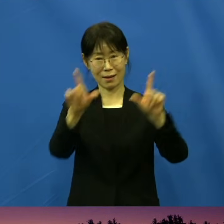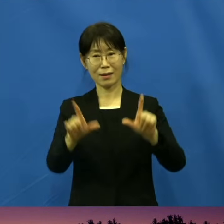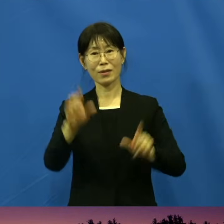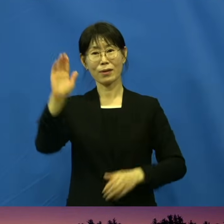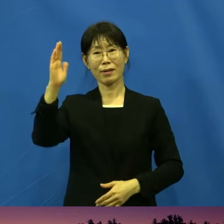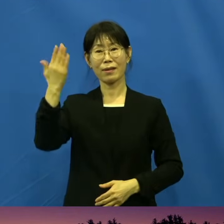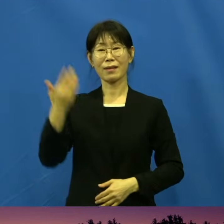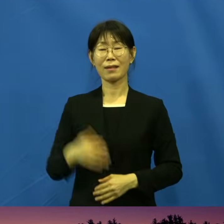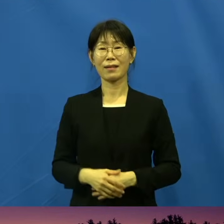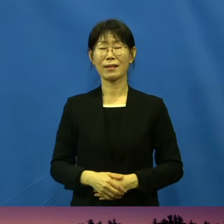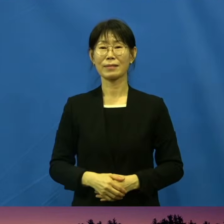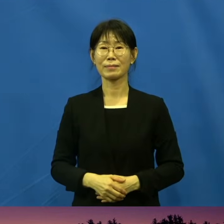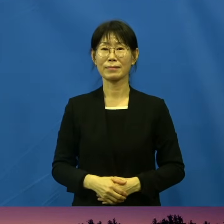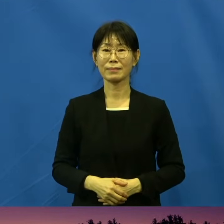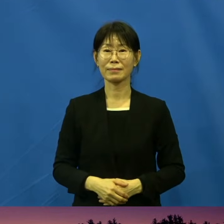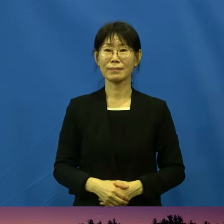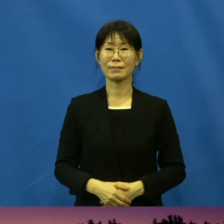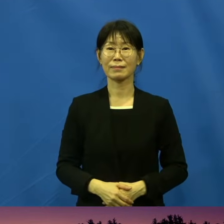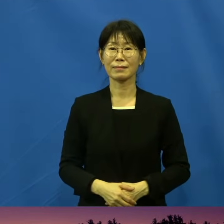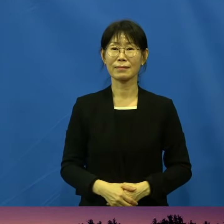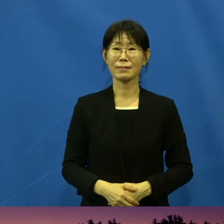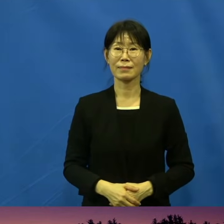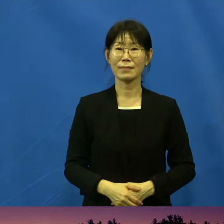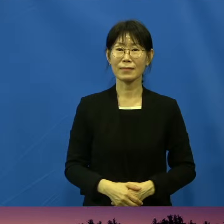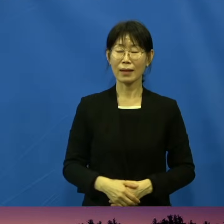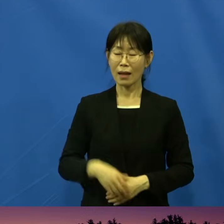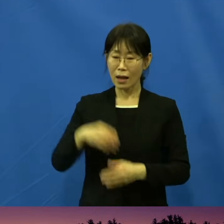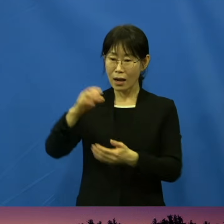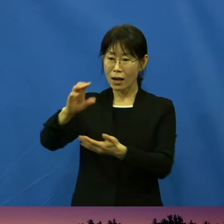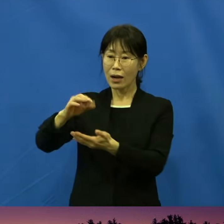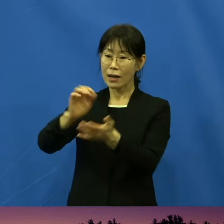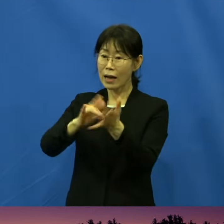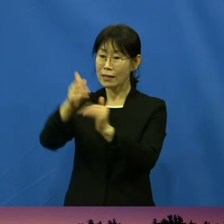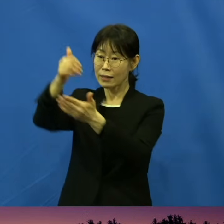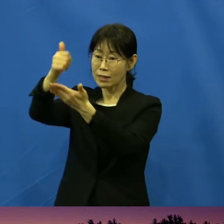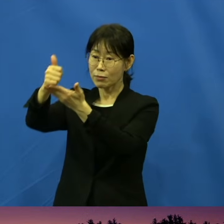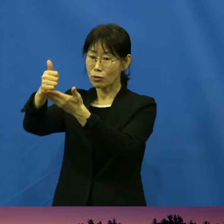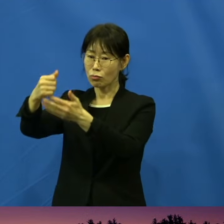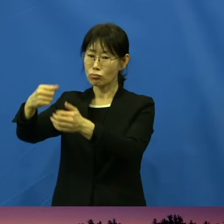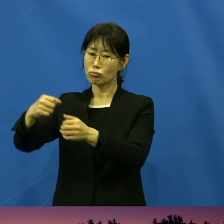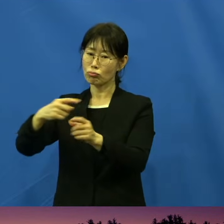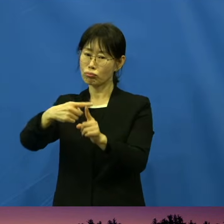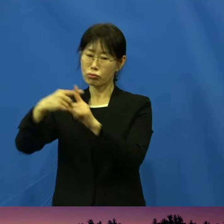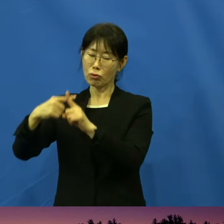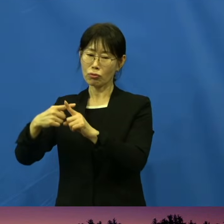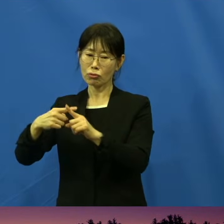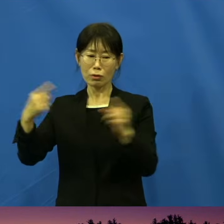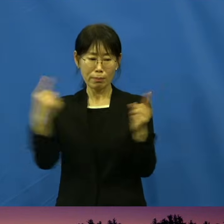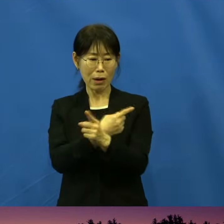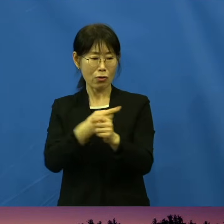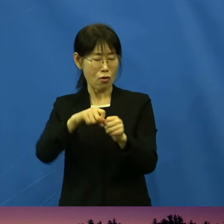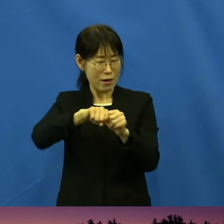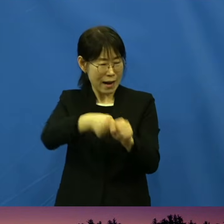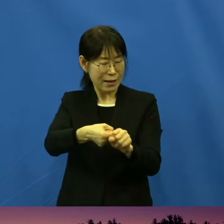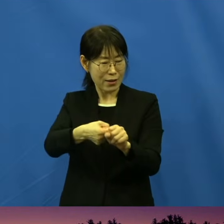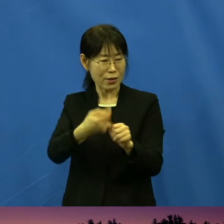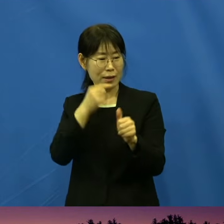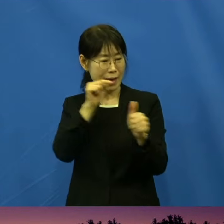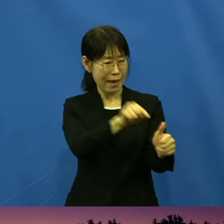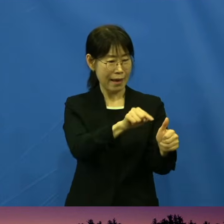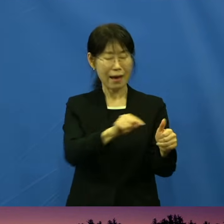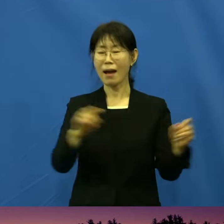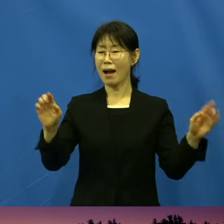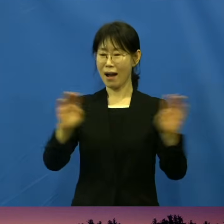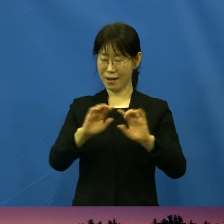성도 여러분, 주님은 우리를 강조적으로 바꾸려고 하지 않으세요. 우리를 계속 설득하세요. 인내하시면서 우리를 부드럽게 인도하시는